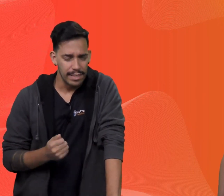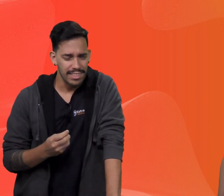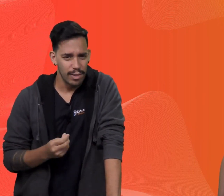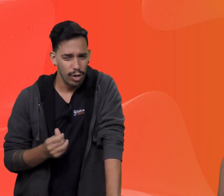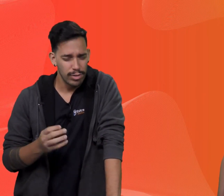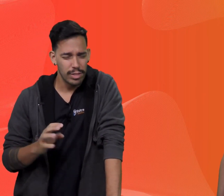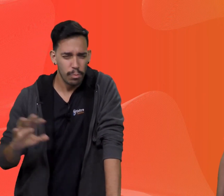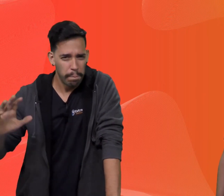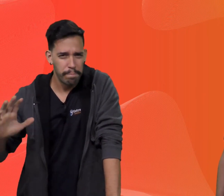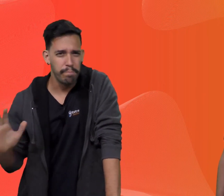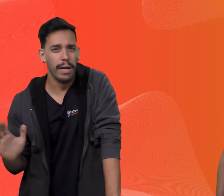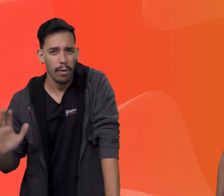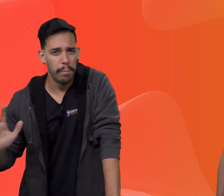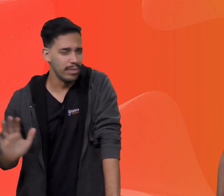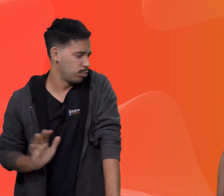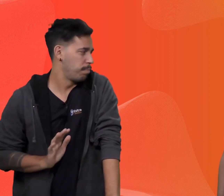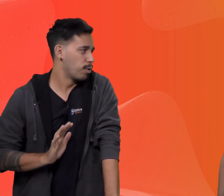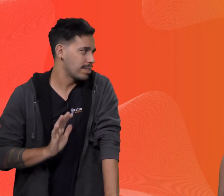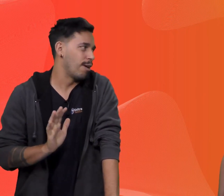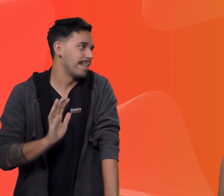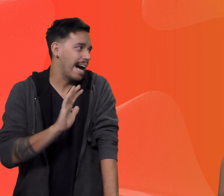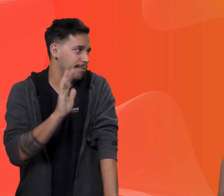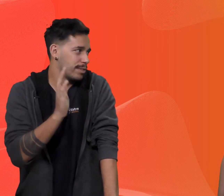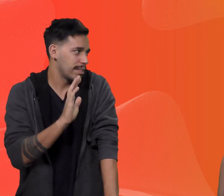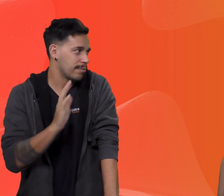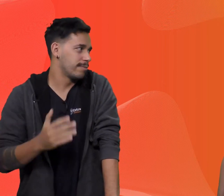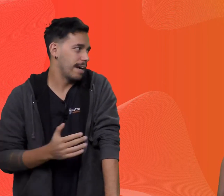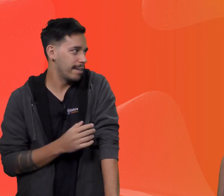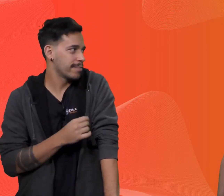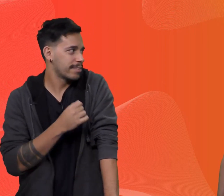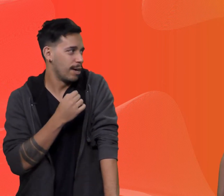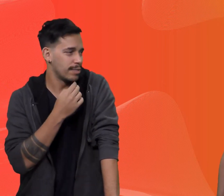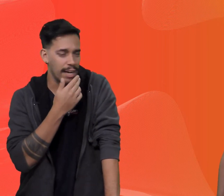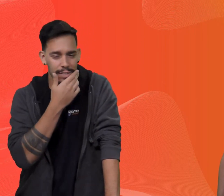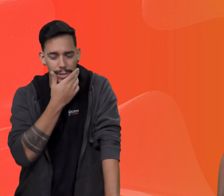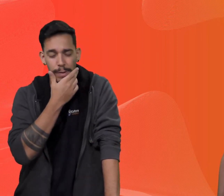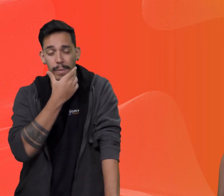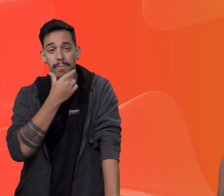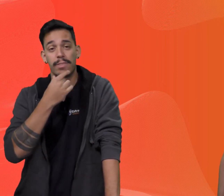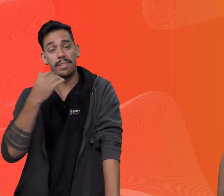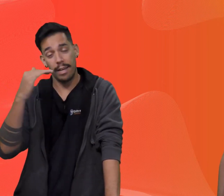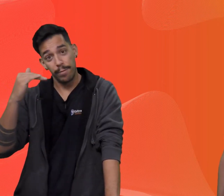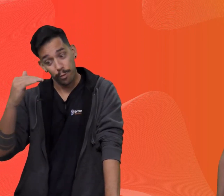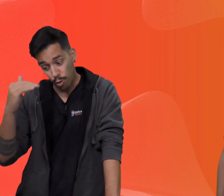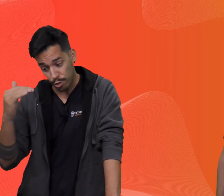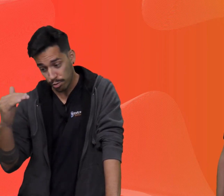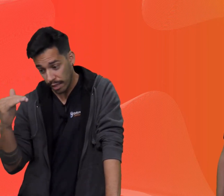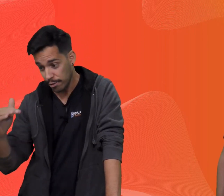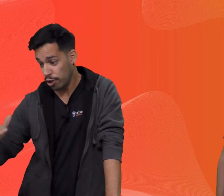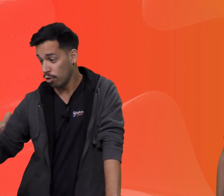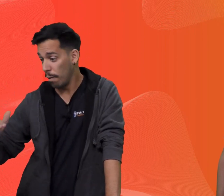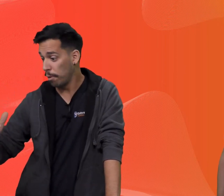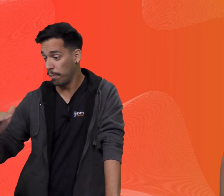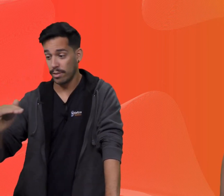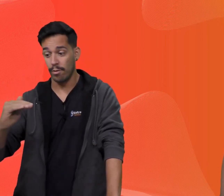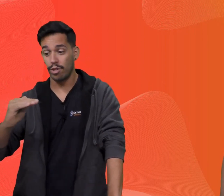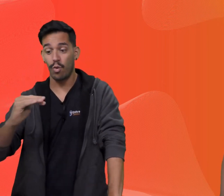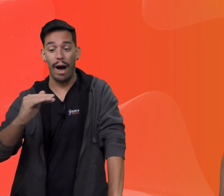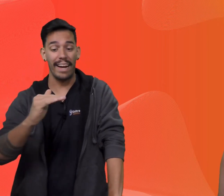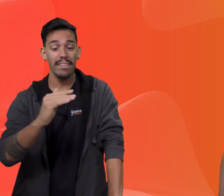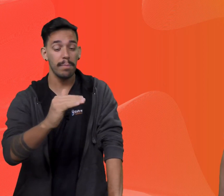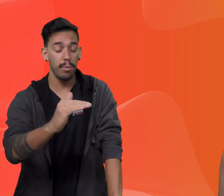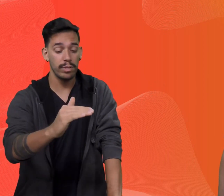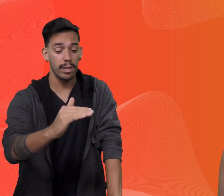que esse negócio seja pelo menos um pouco saudável, assim, né? Não vai causar grandes problemas. E aí ele ficou estudando e chegou numa proporção